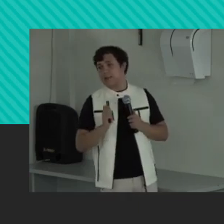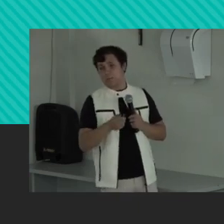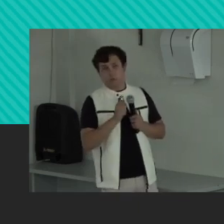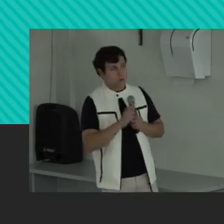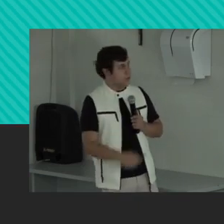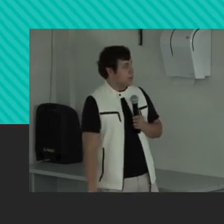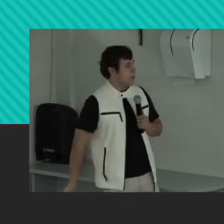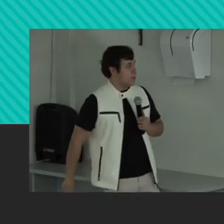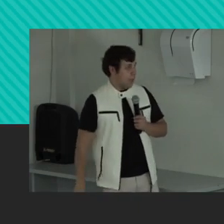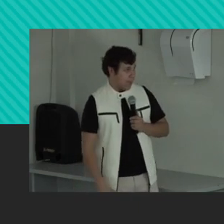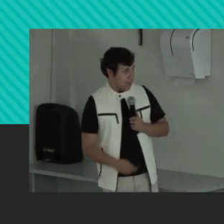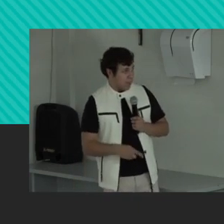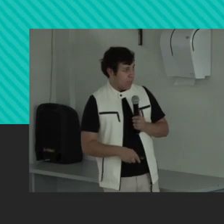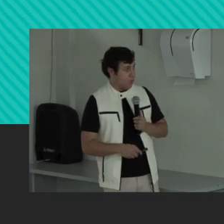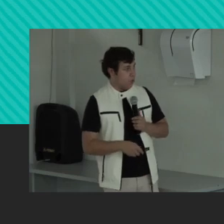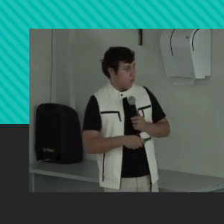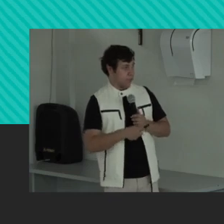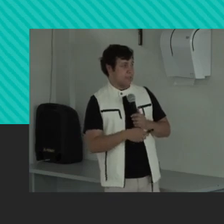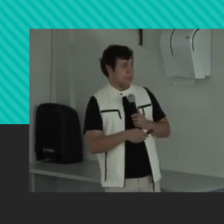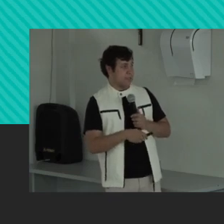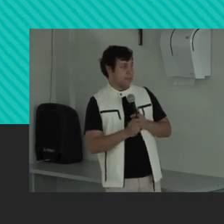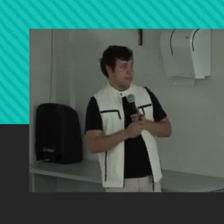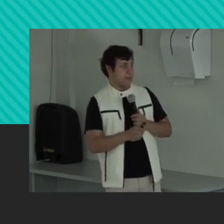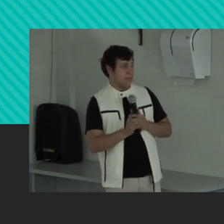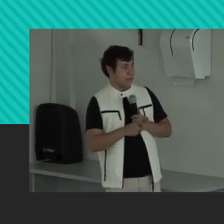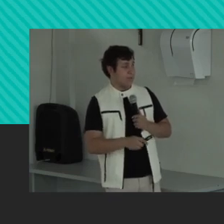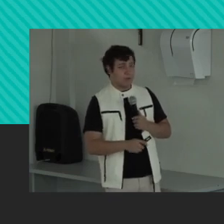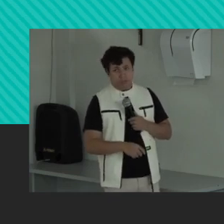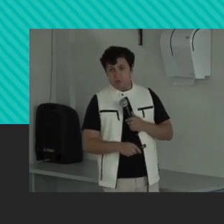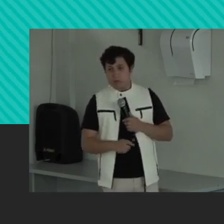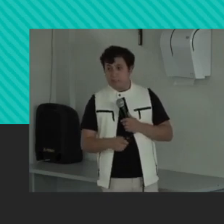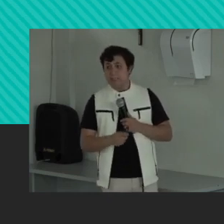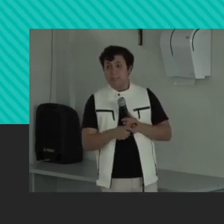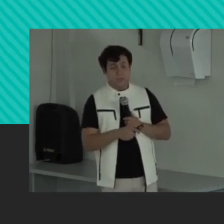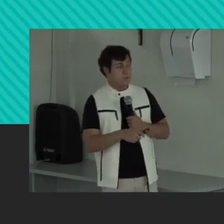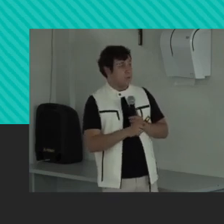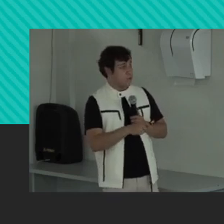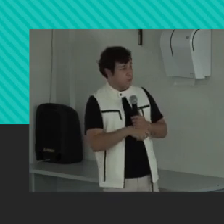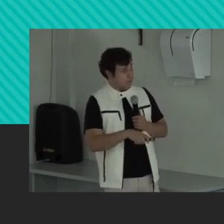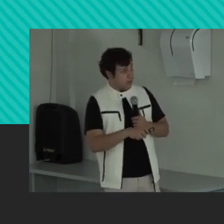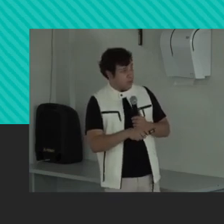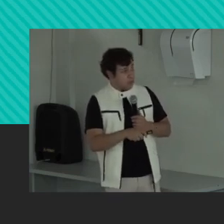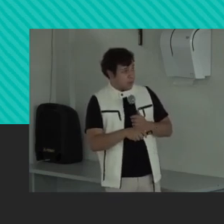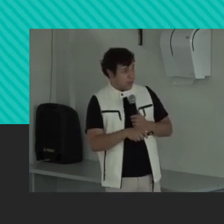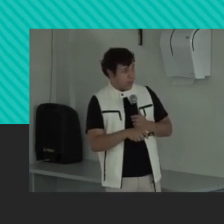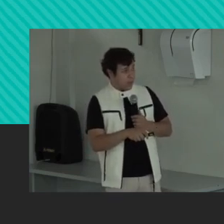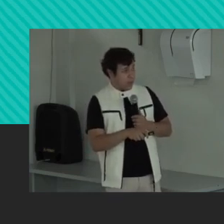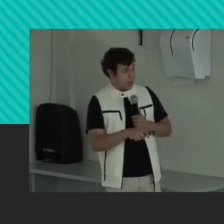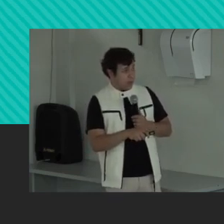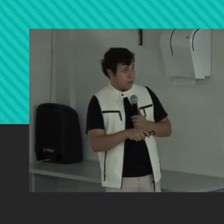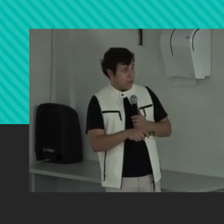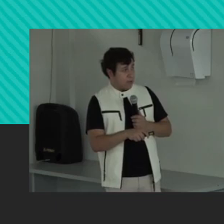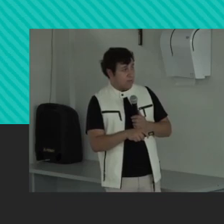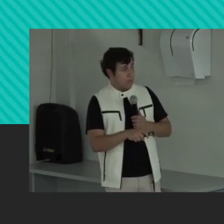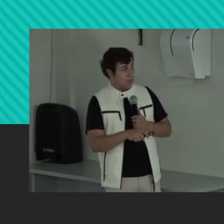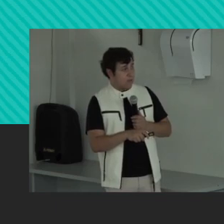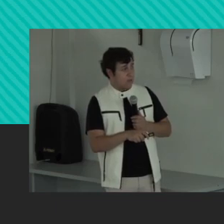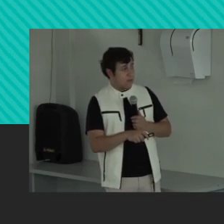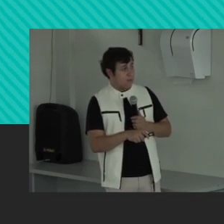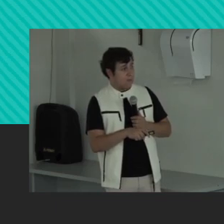mundo. En México, pues existen también personas sordas, un aproximado, y 40% es analfabeta